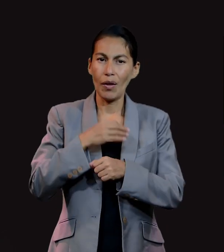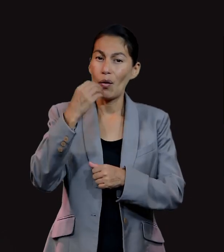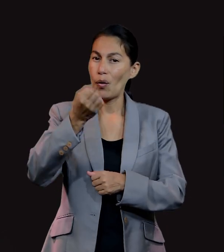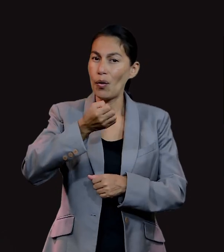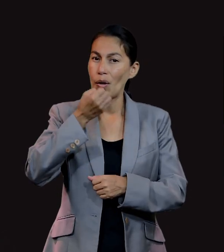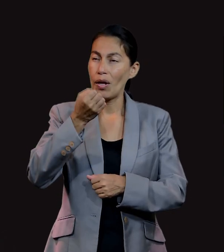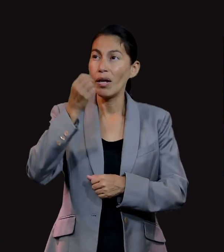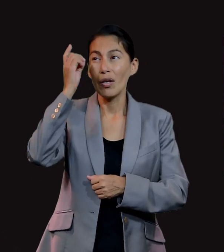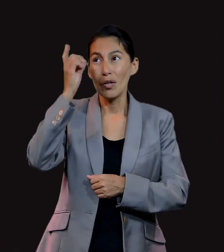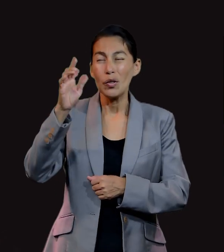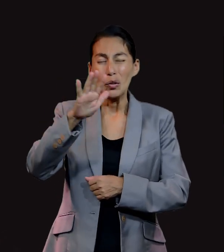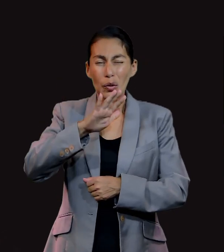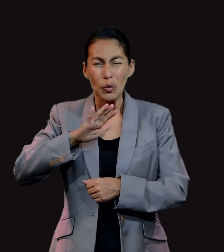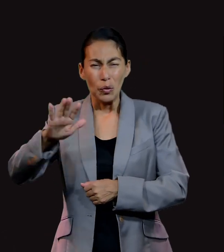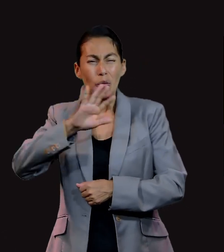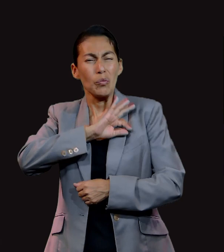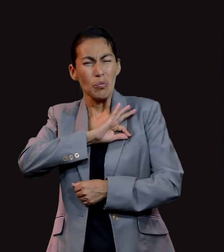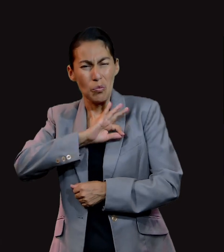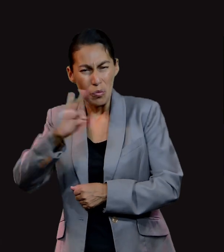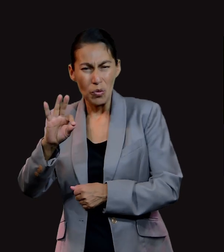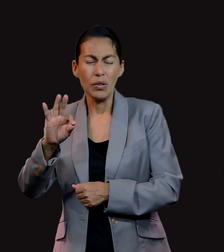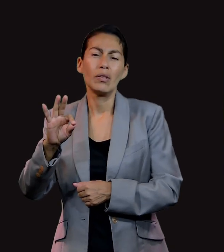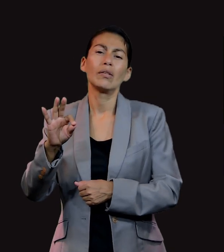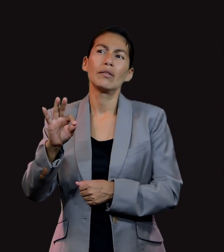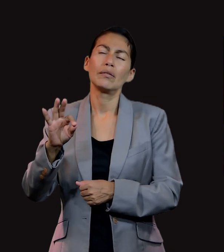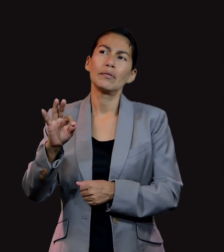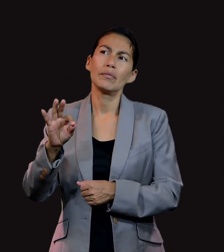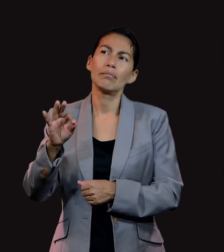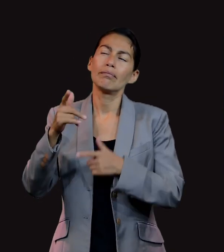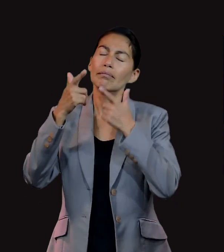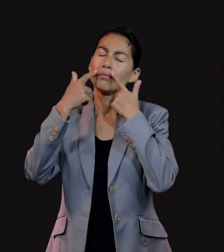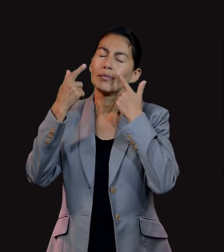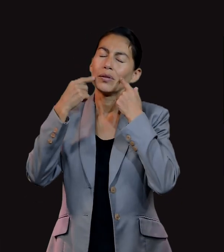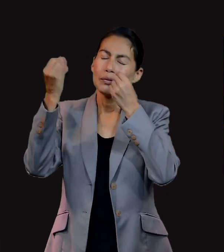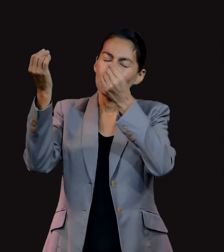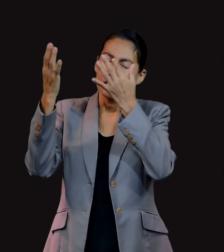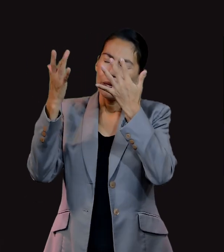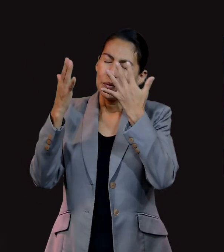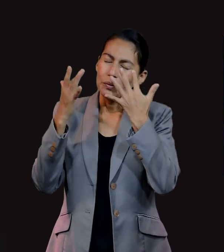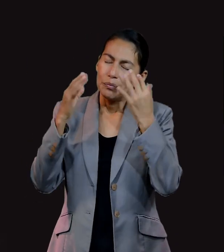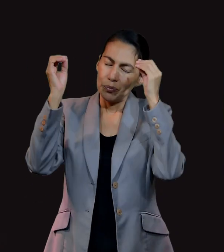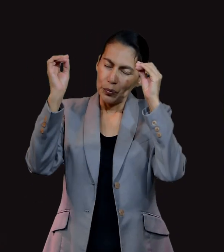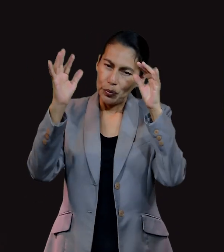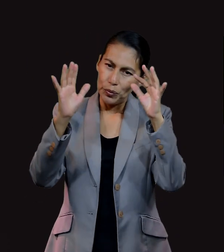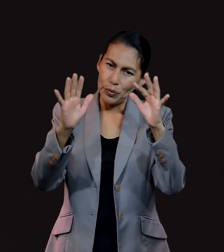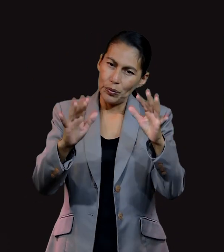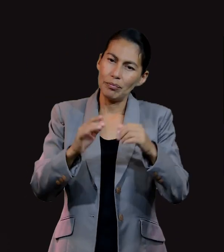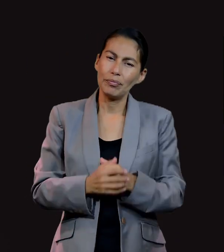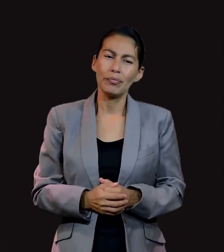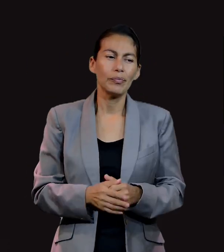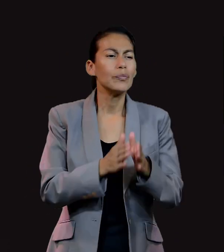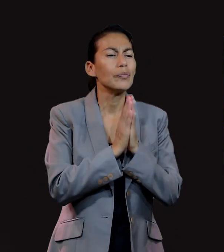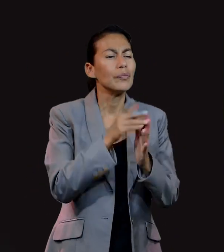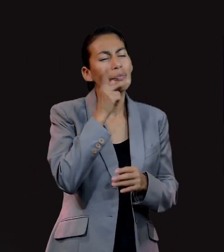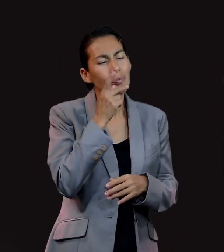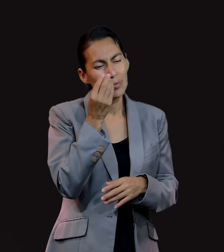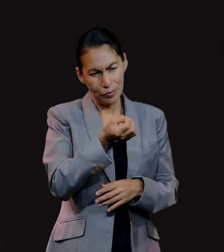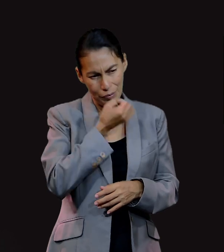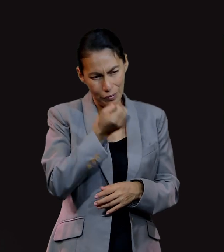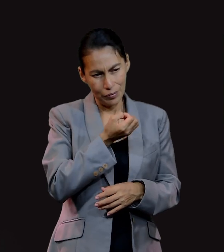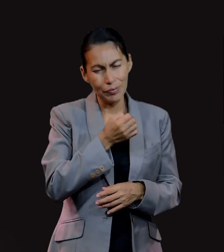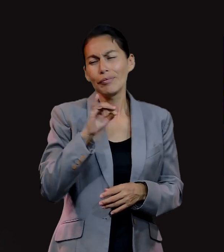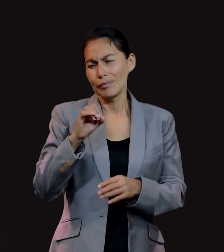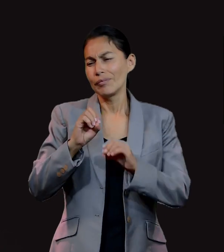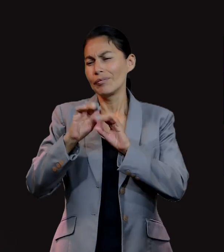a orar a pedirle al Dios De lo imposible que manifieste su gracia Pastor ¿Quiere orar por favor? Muy bien